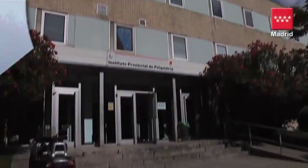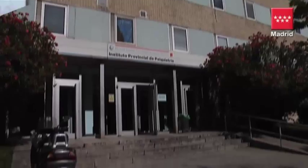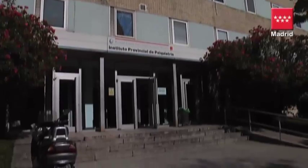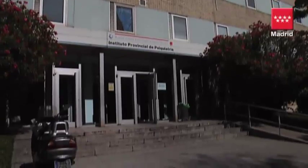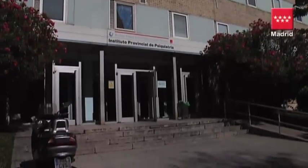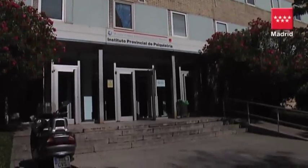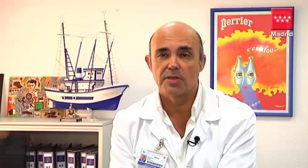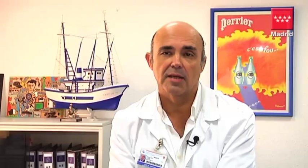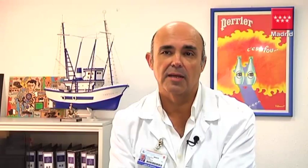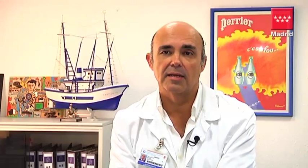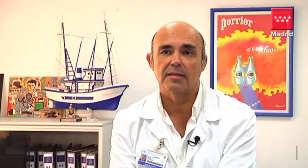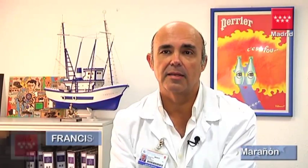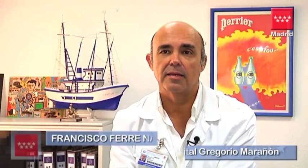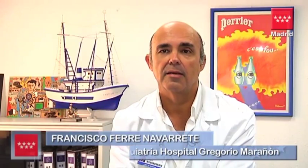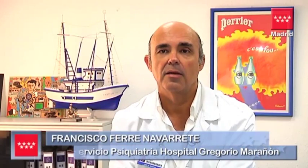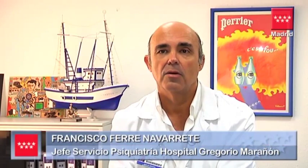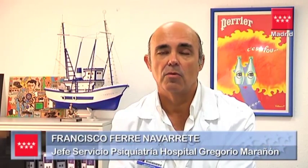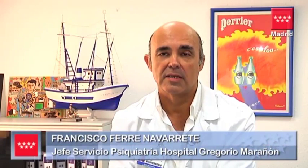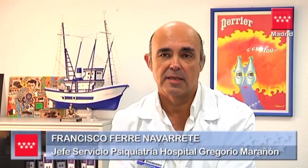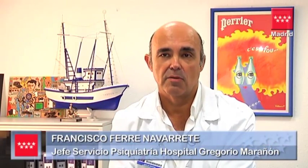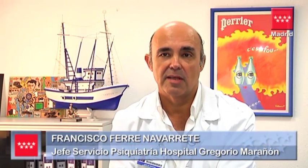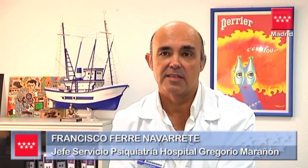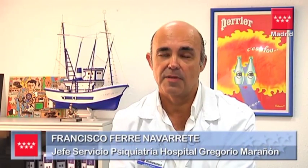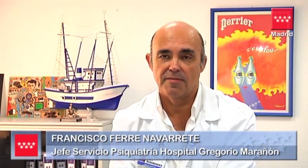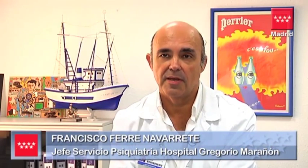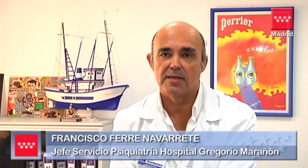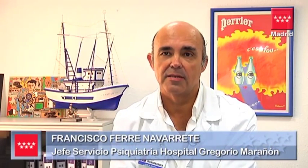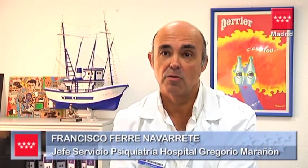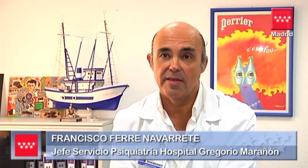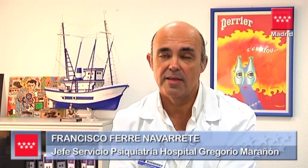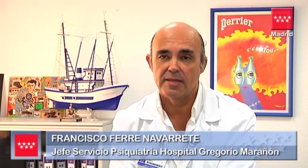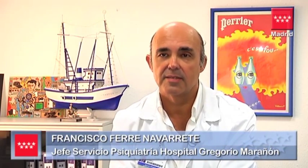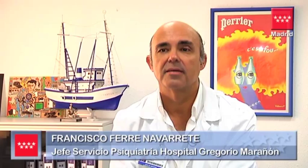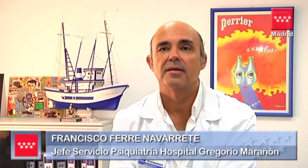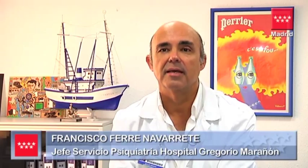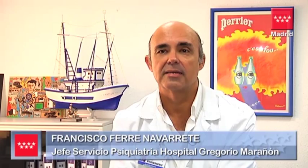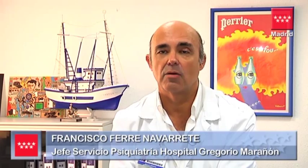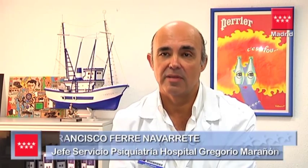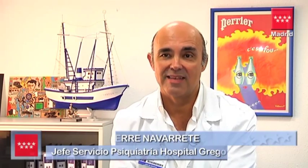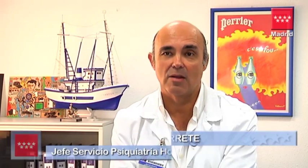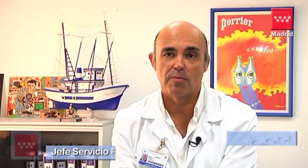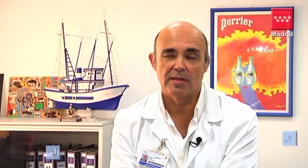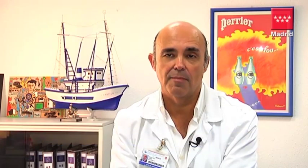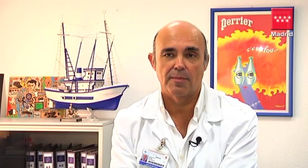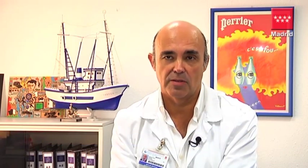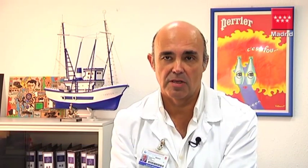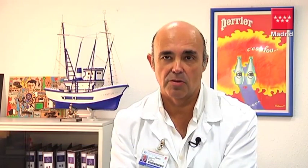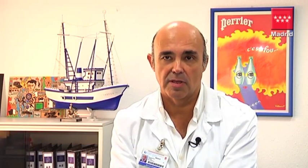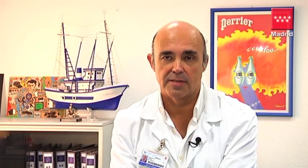Este servicio de psiquiatría tiene una serie de unidades específicas y una de ellas es la unidad de salud mental para personas sordas.